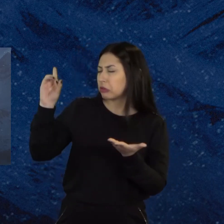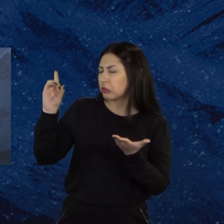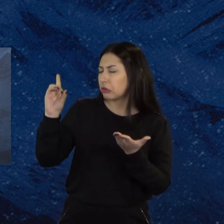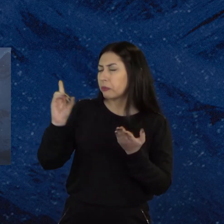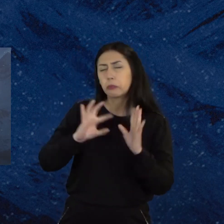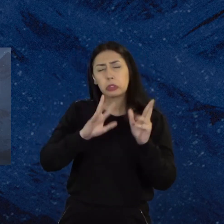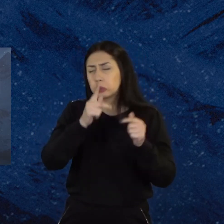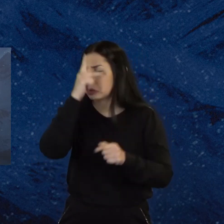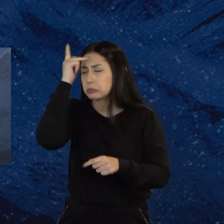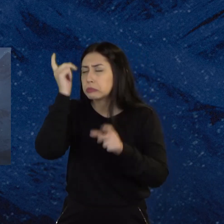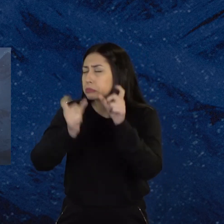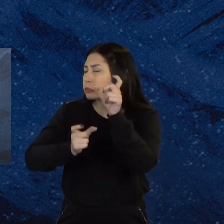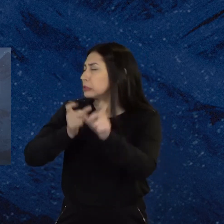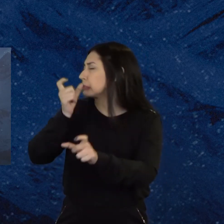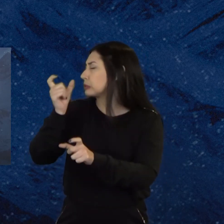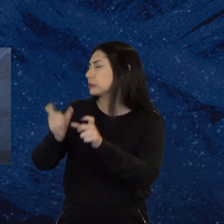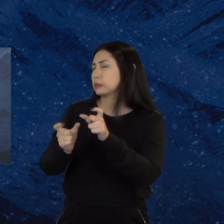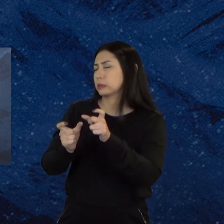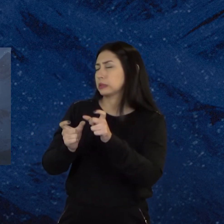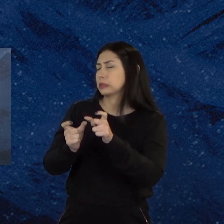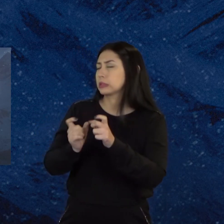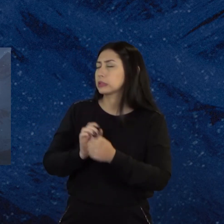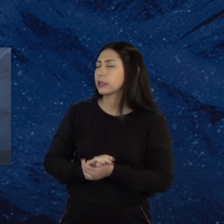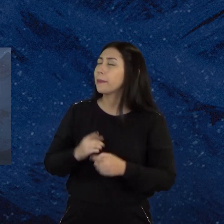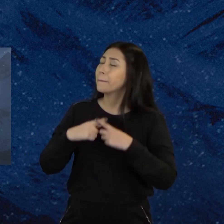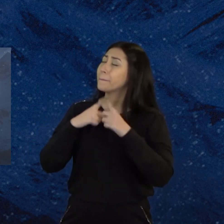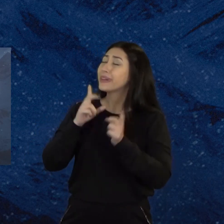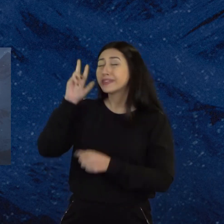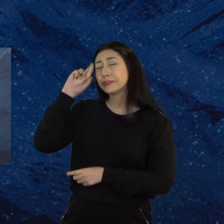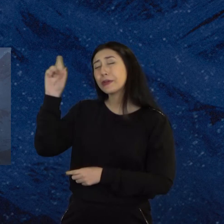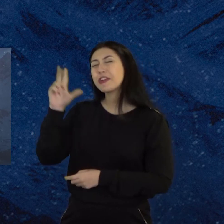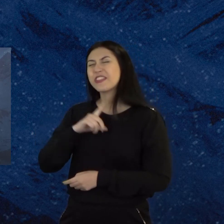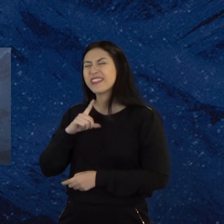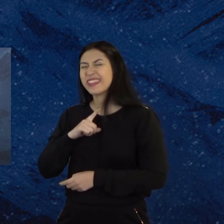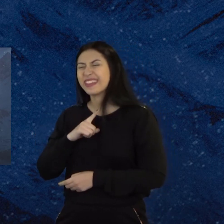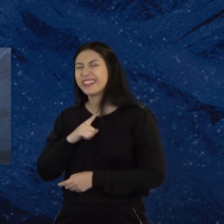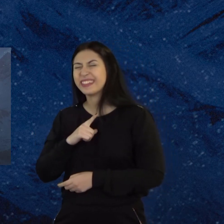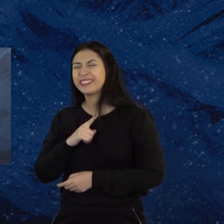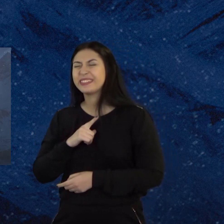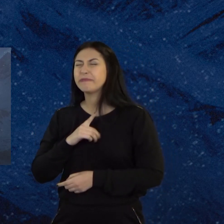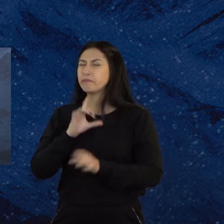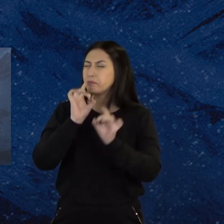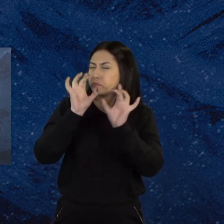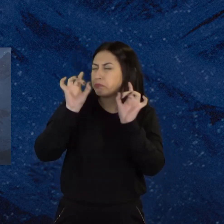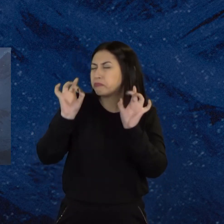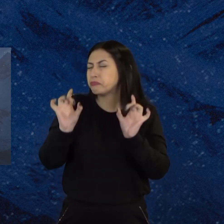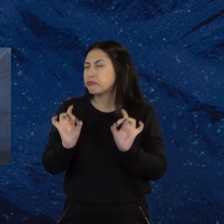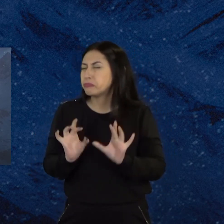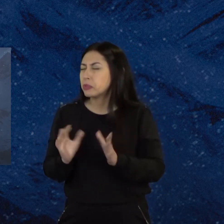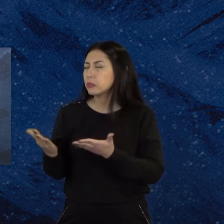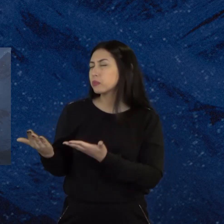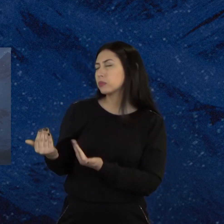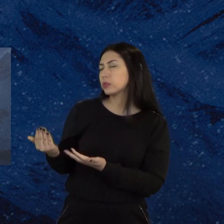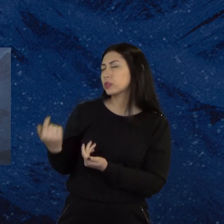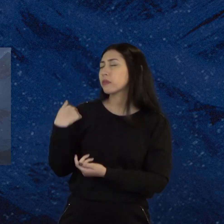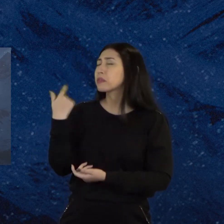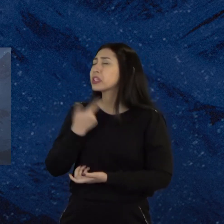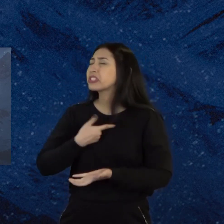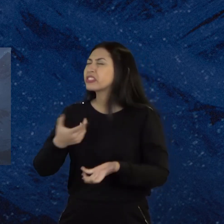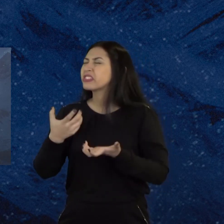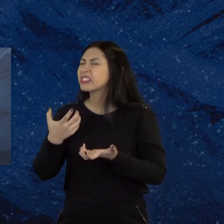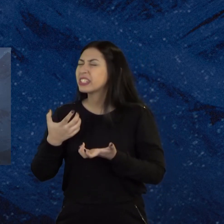nós, indistintamente. Mas o Senhor tem uma porção especial para os nossos jovens. E nós queremos que eles